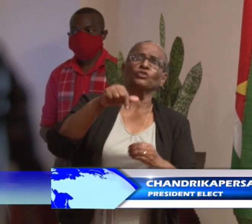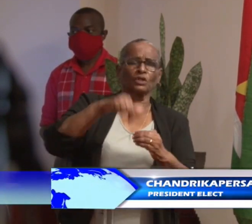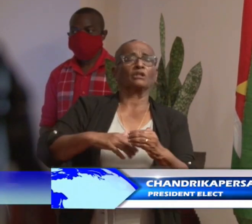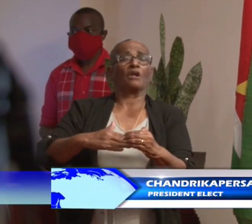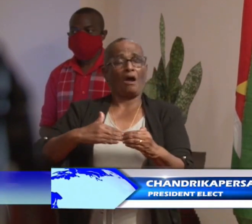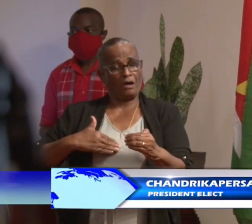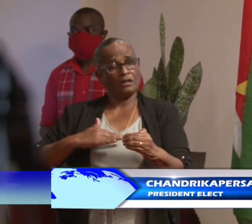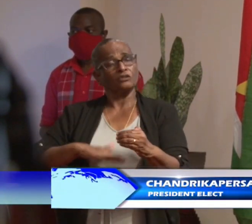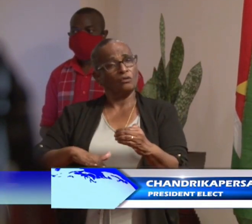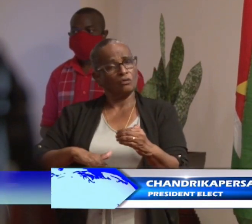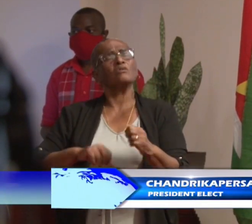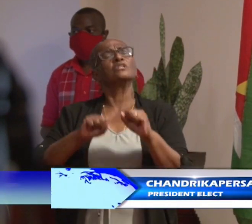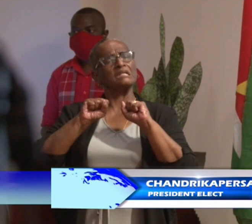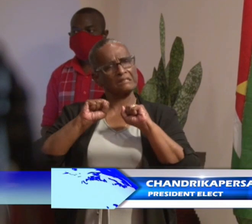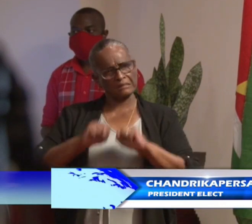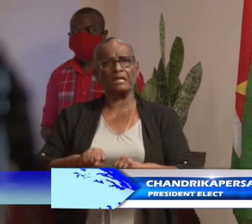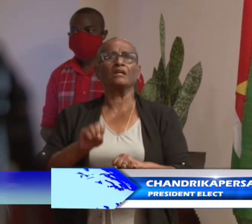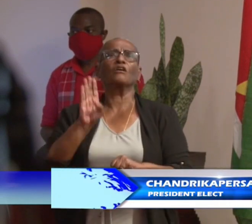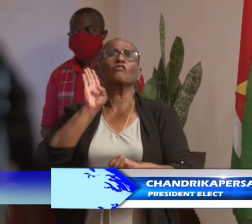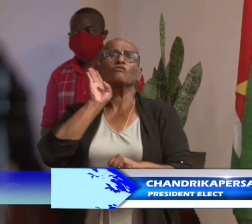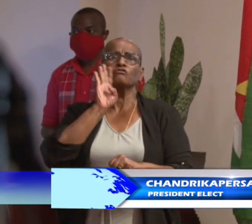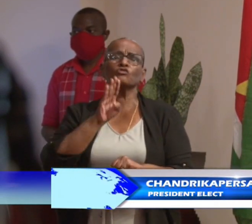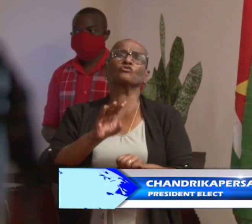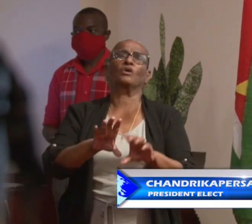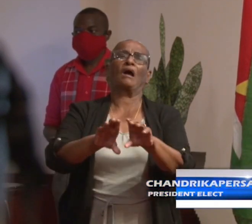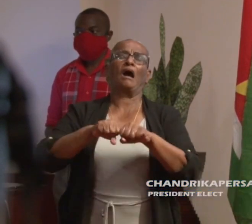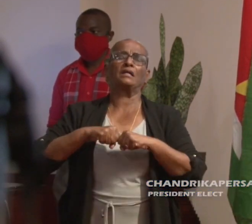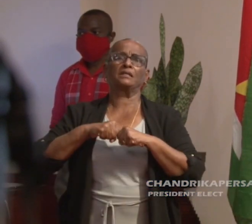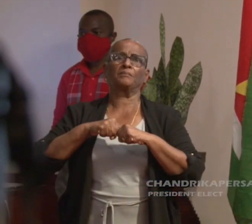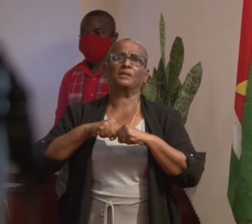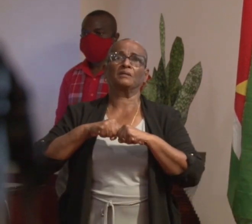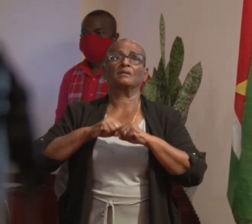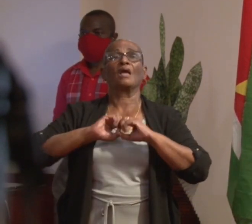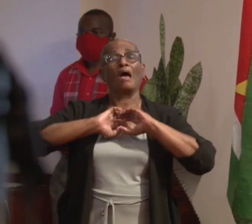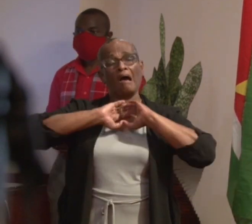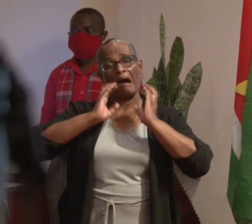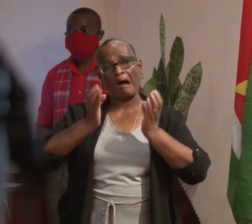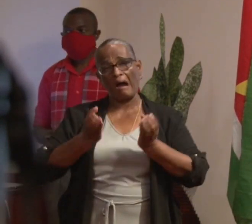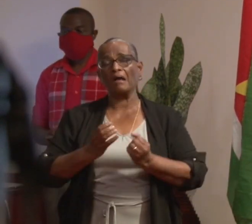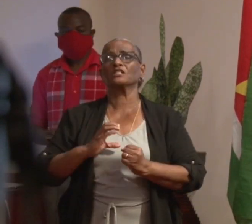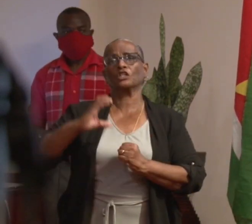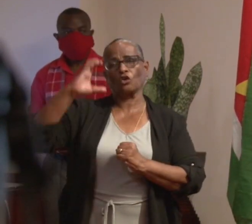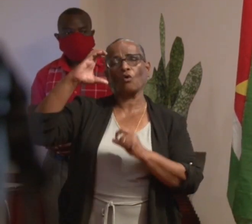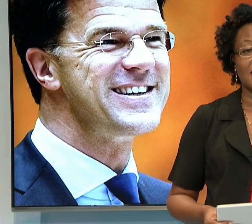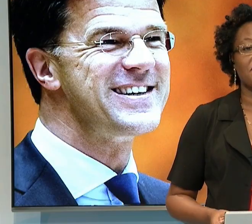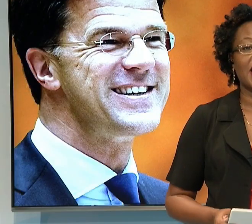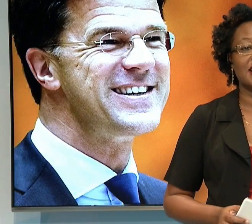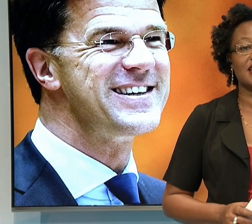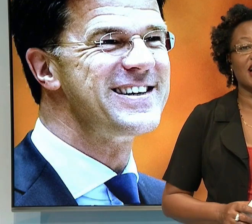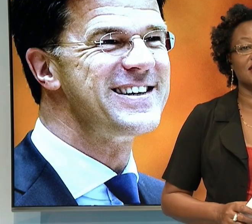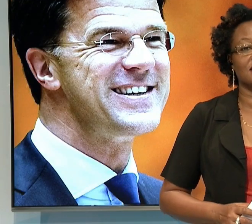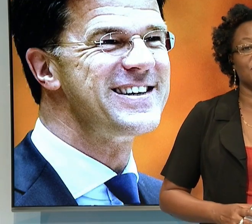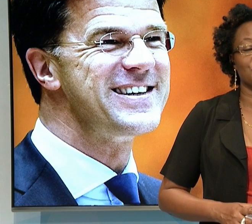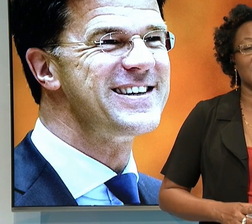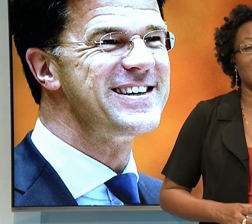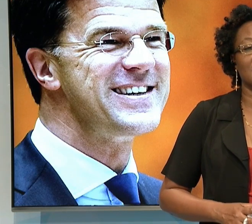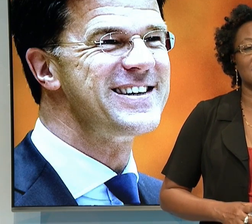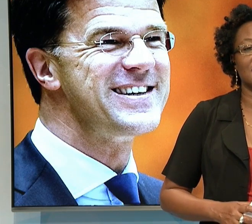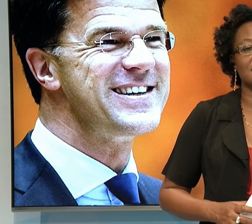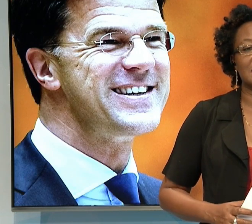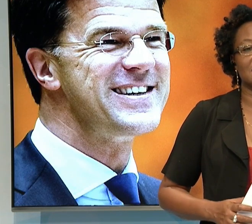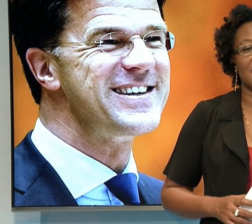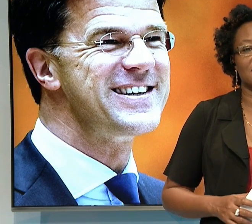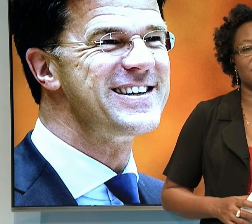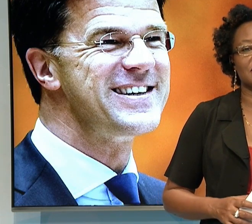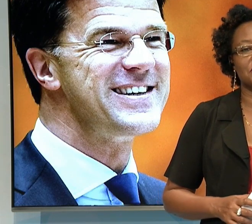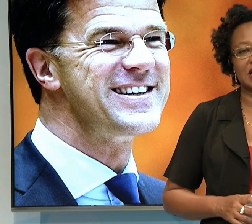achtergrond gaan we zeker het verzoek honoreren en dat wordt allemaal in de coalitie verder besproken. Verder haalde Santokhi aan